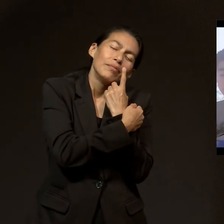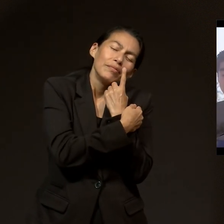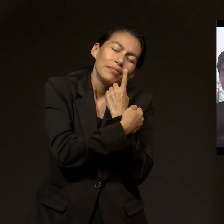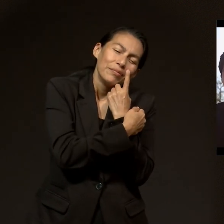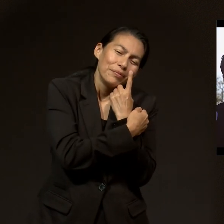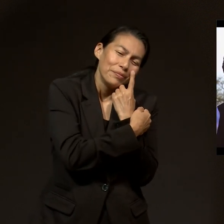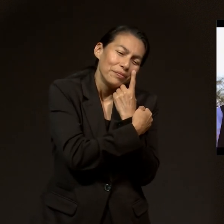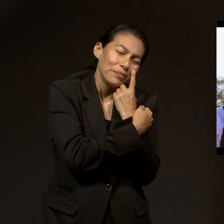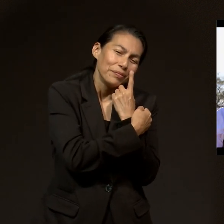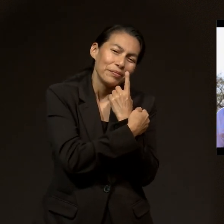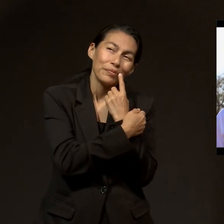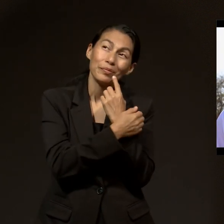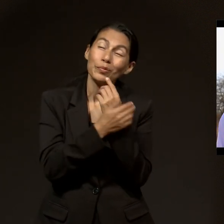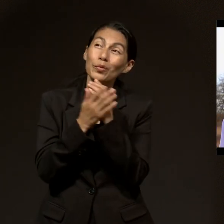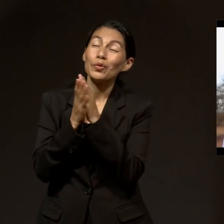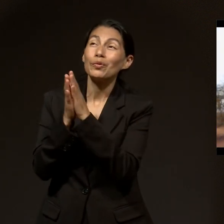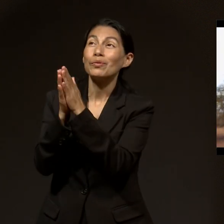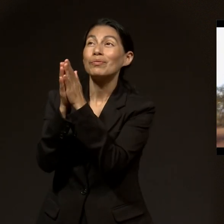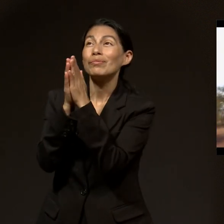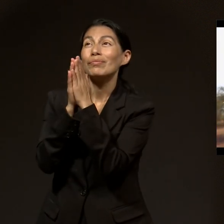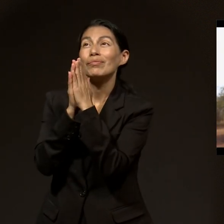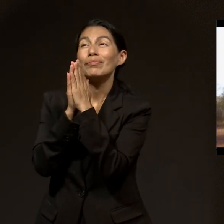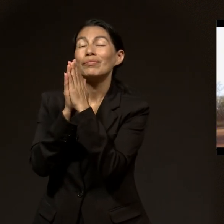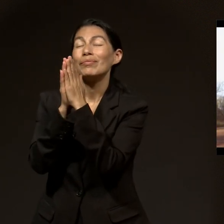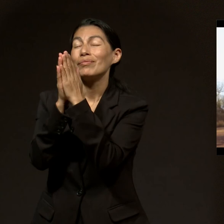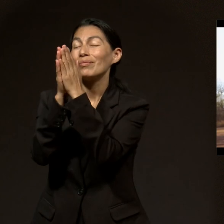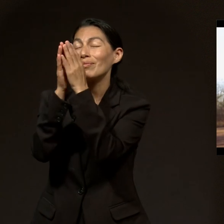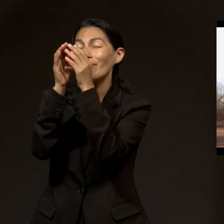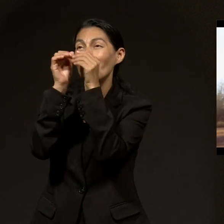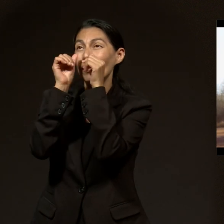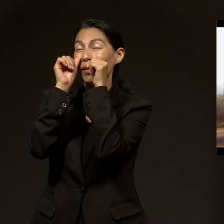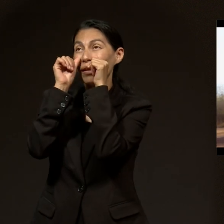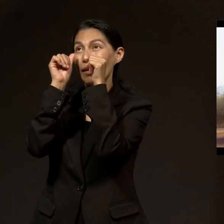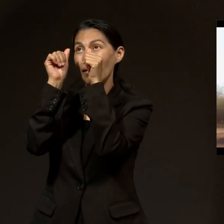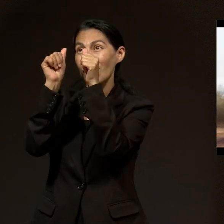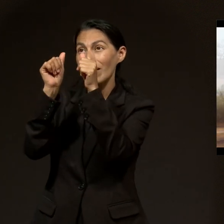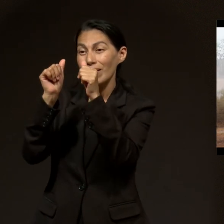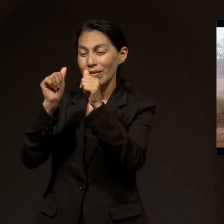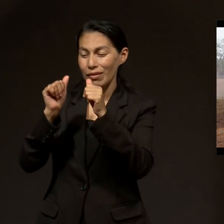y escucharme Jesús